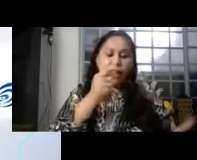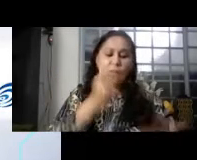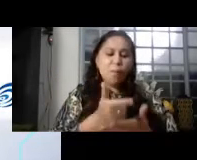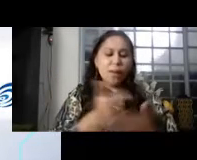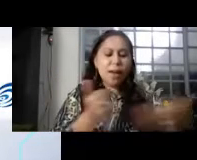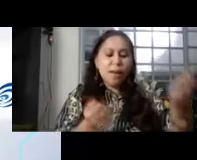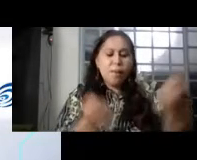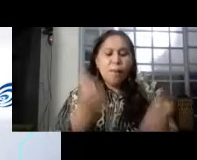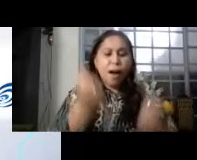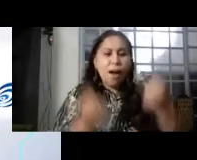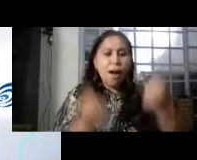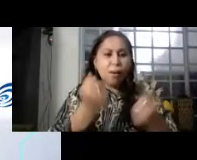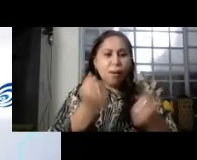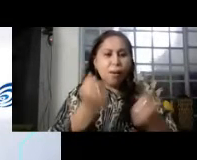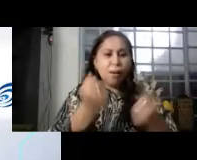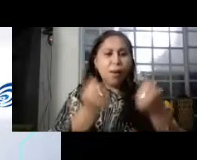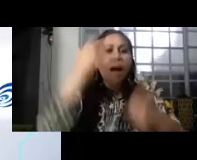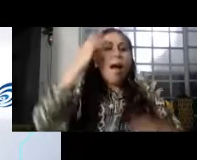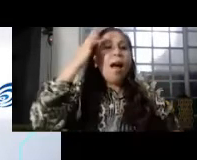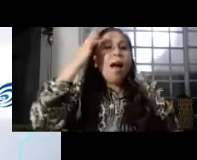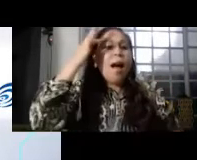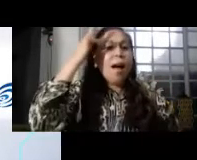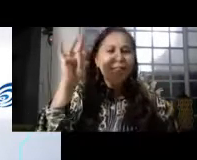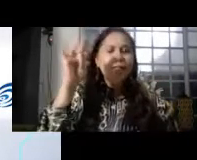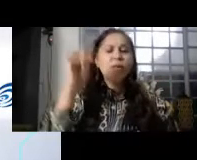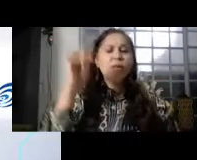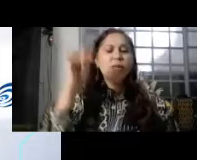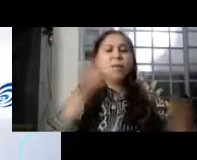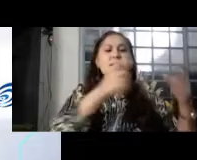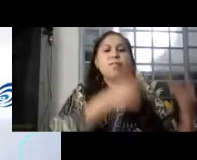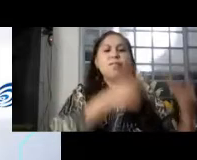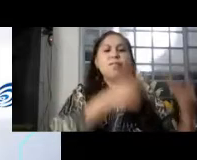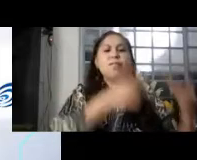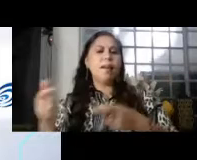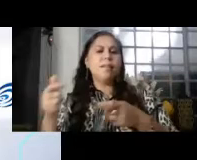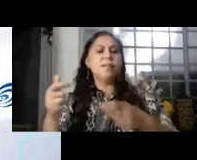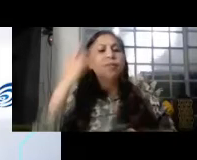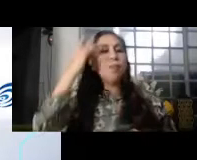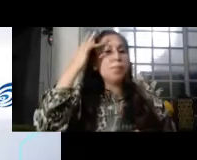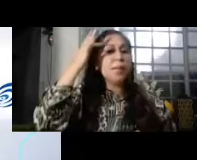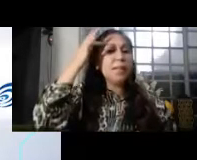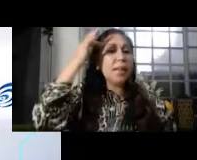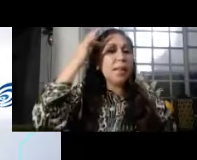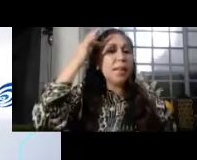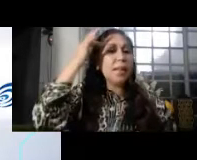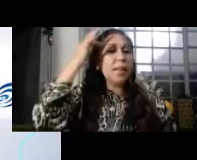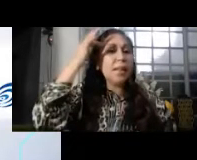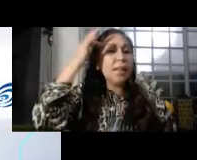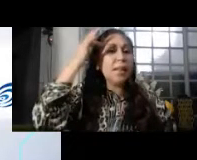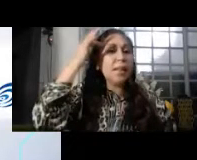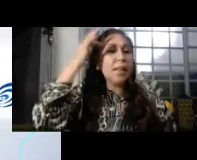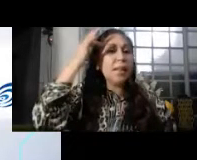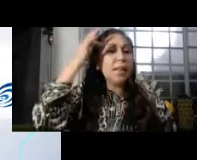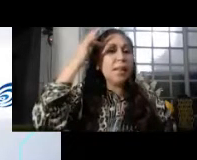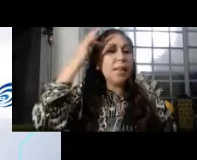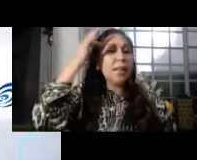vai comprar um carro. Amanhã. Então, eu quis enfatizar esse advérbio de tempo, né? Que vai